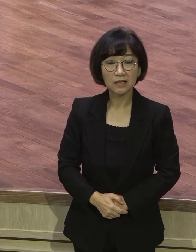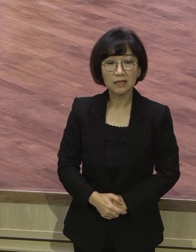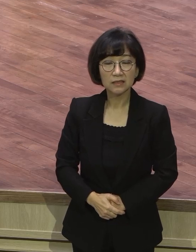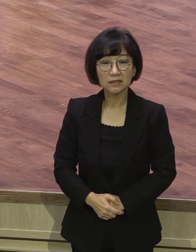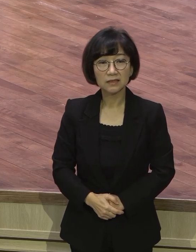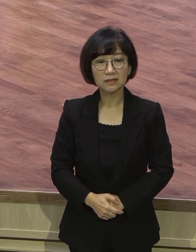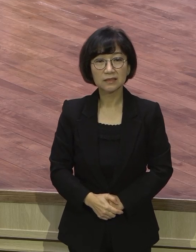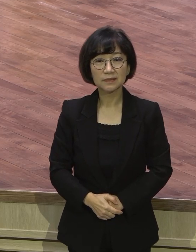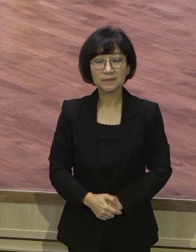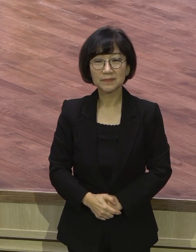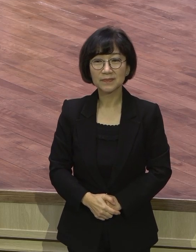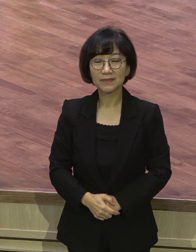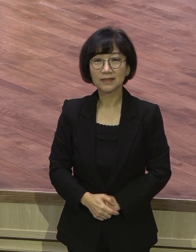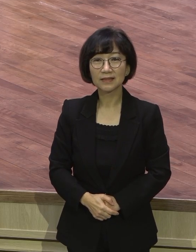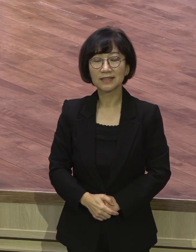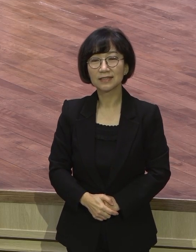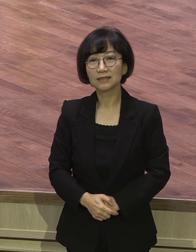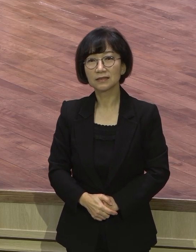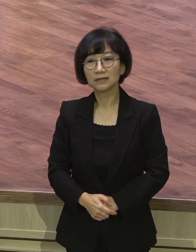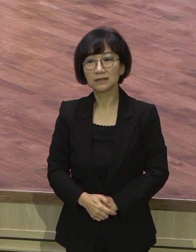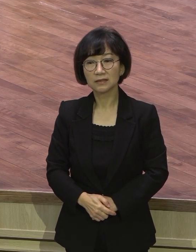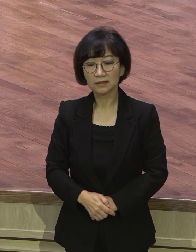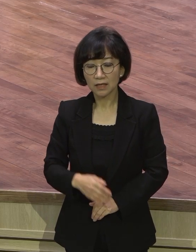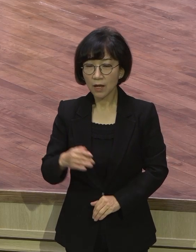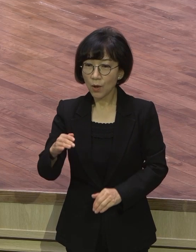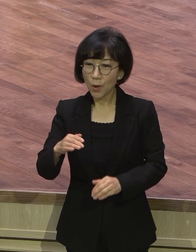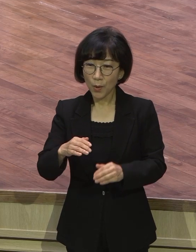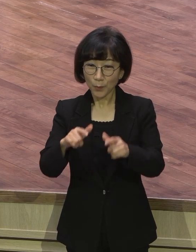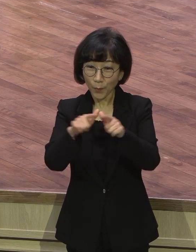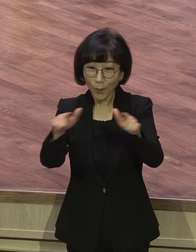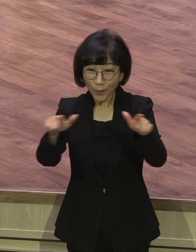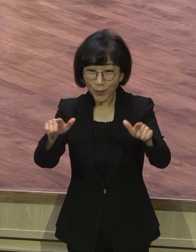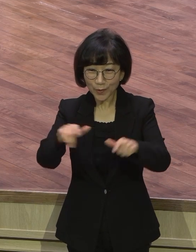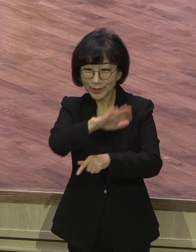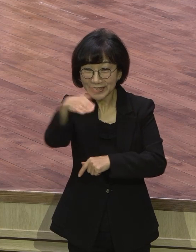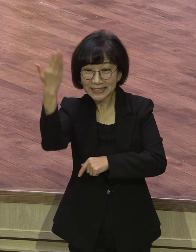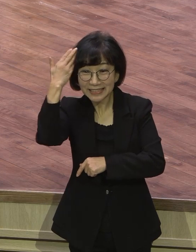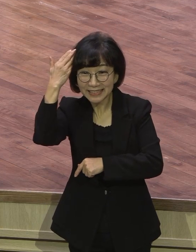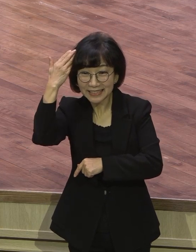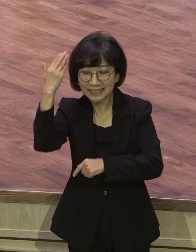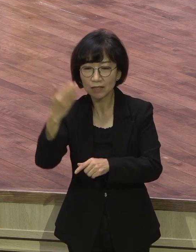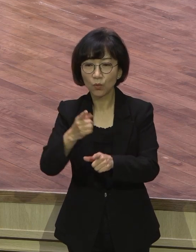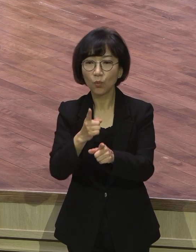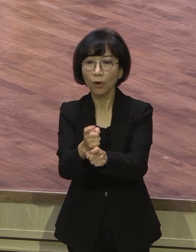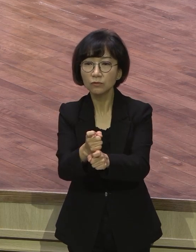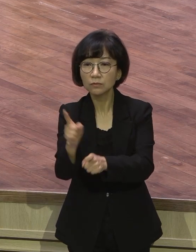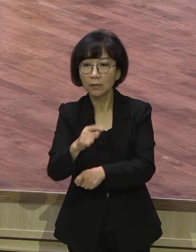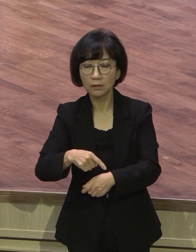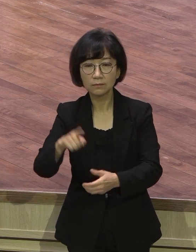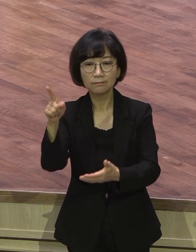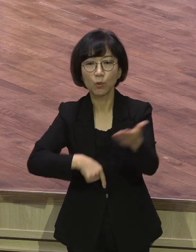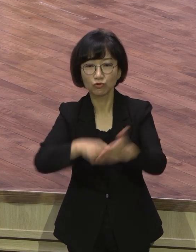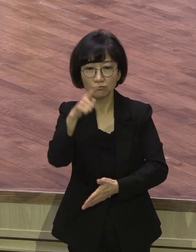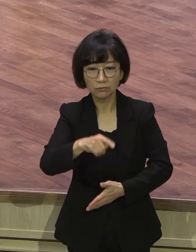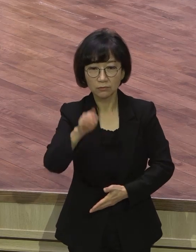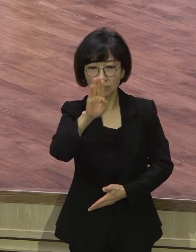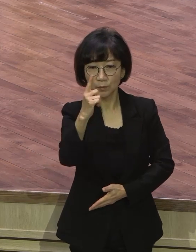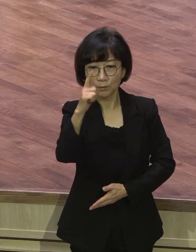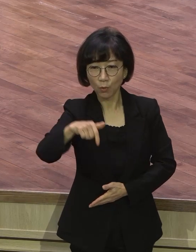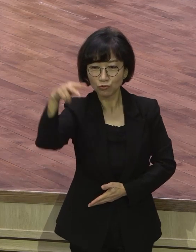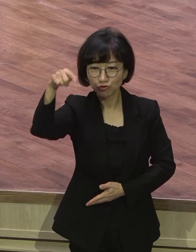개념은요. 원수에 대해서는 복수한다라고 하는 이런 통념이 있습니다.